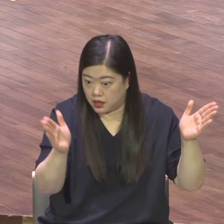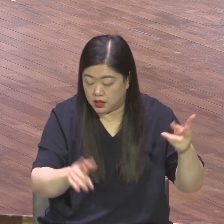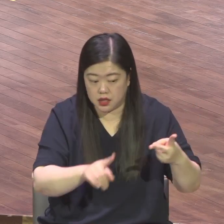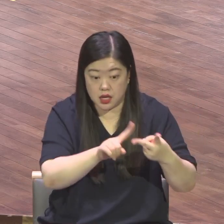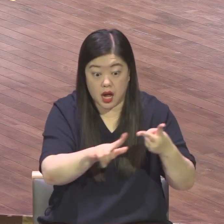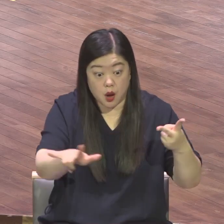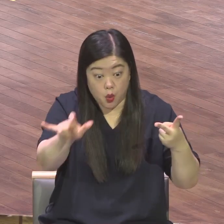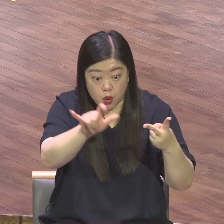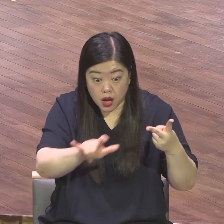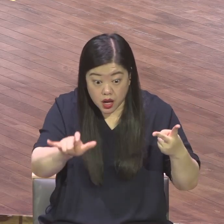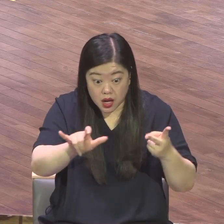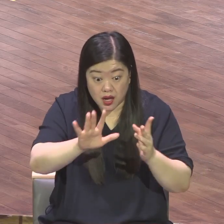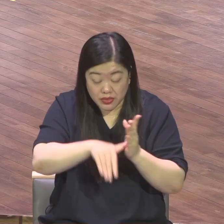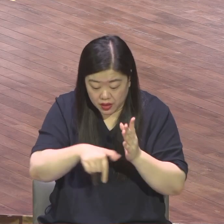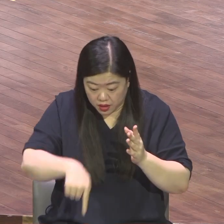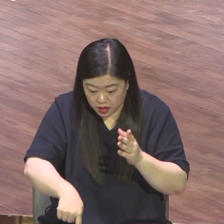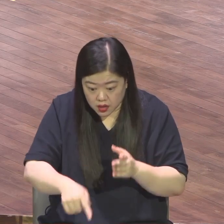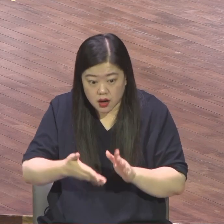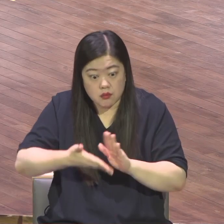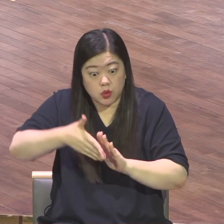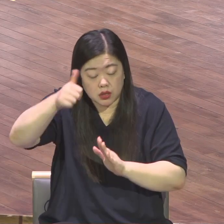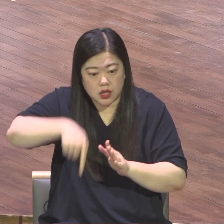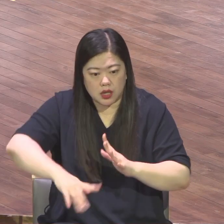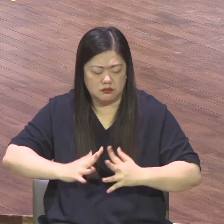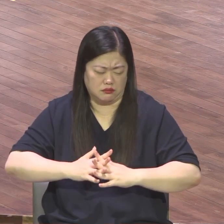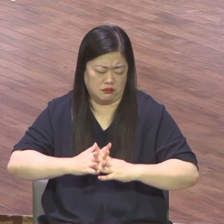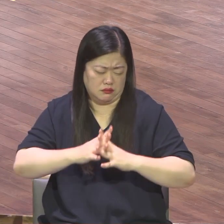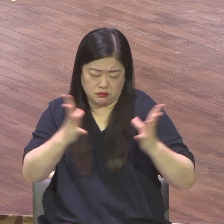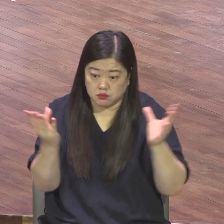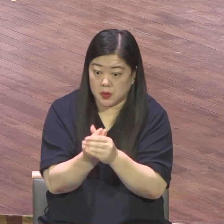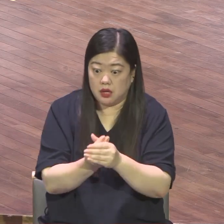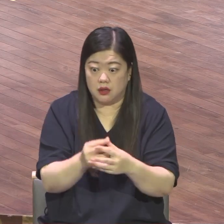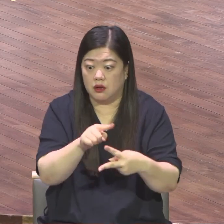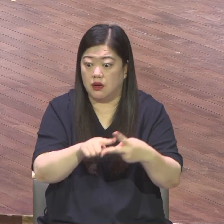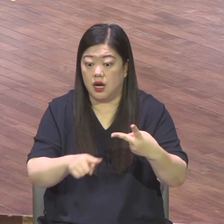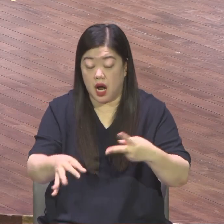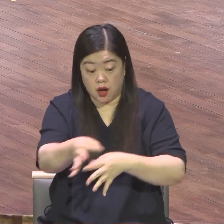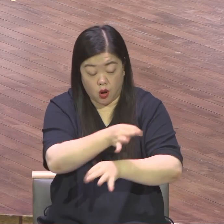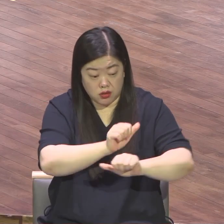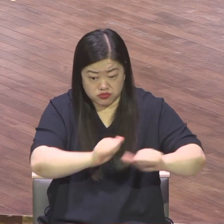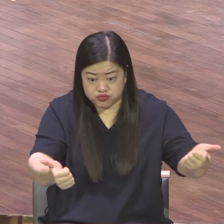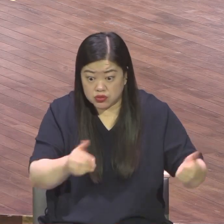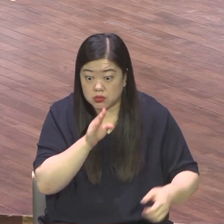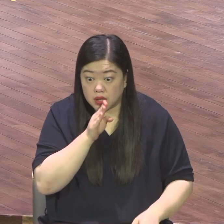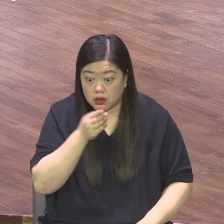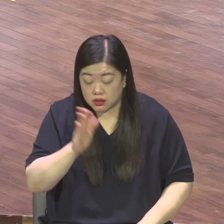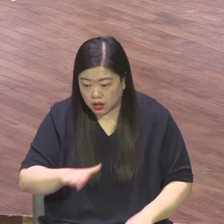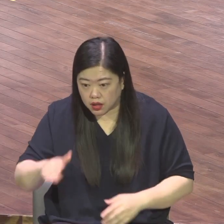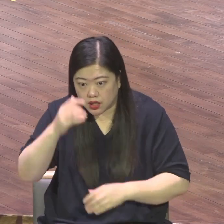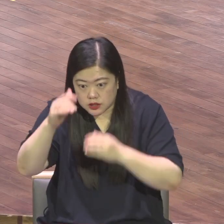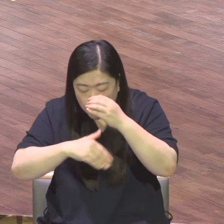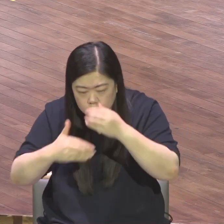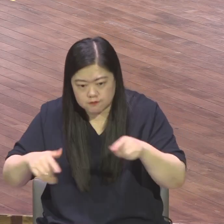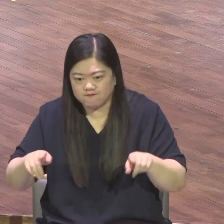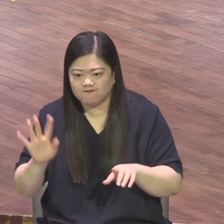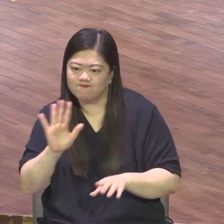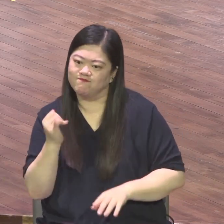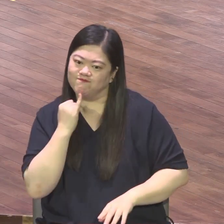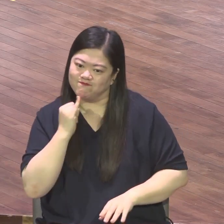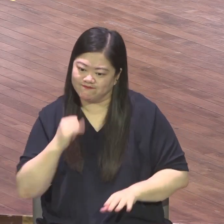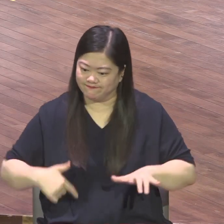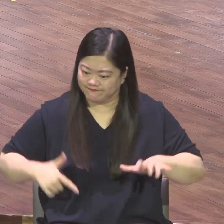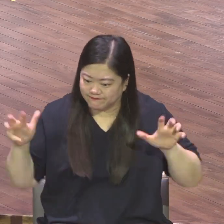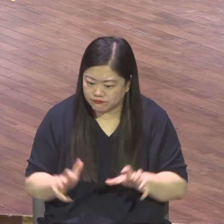나라 이 가슴에 품고 성전 도전을 전 장로들이 2-3킬 장로를